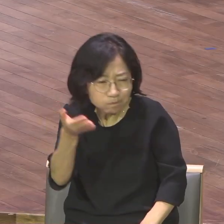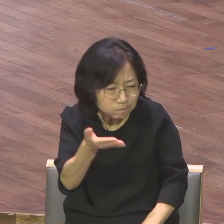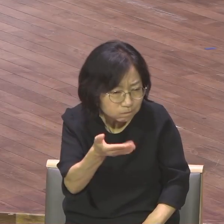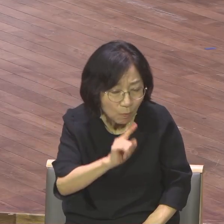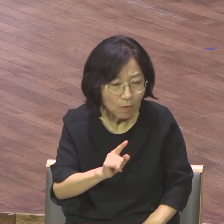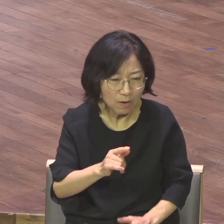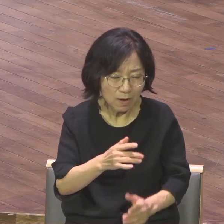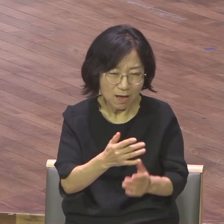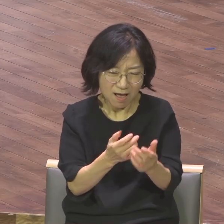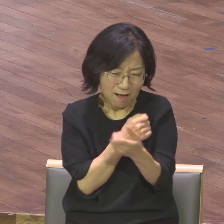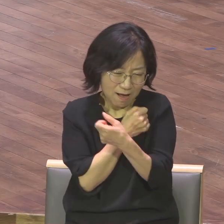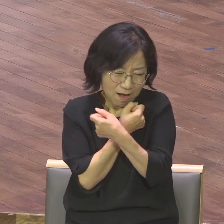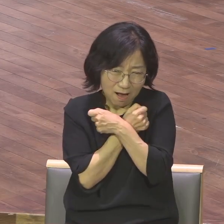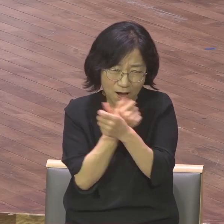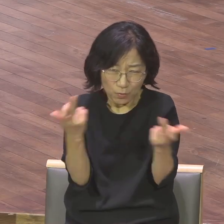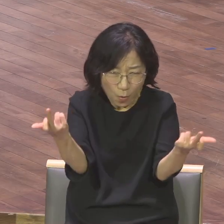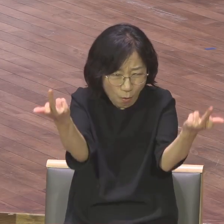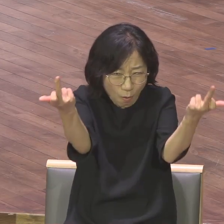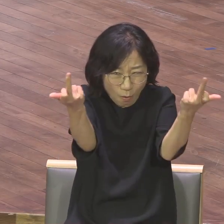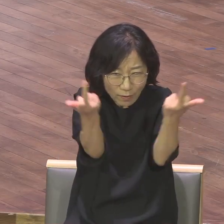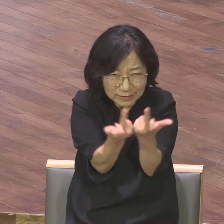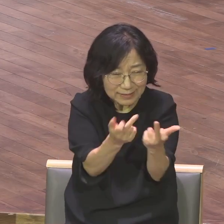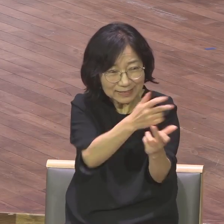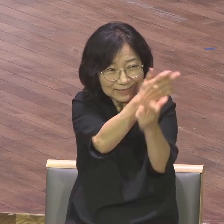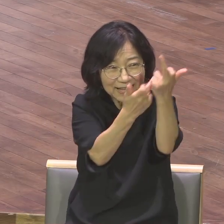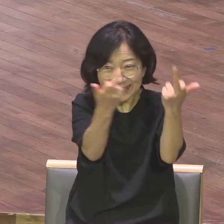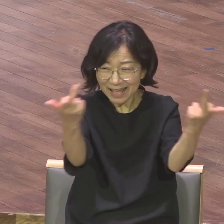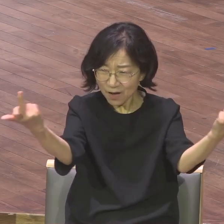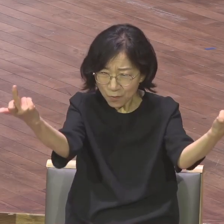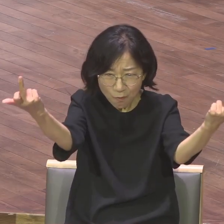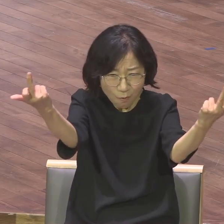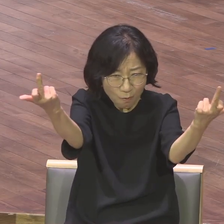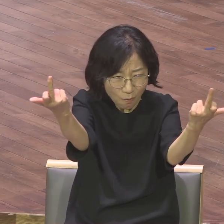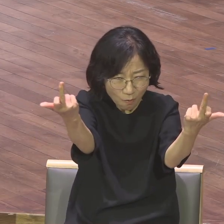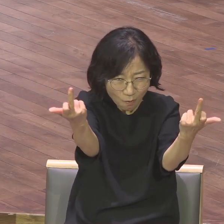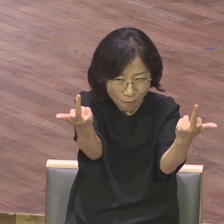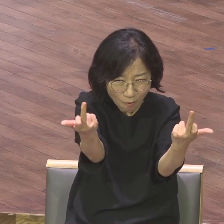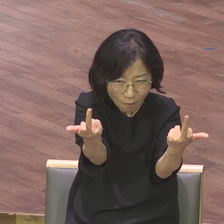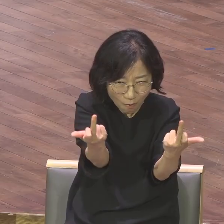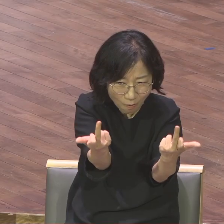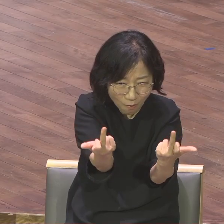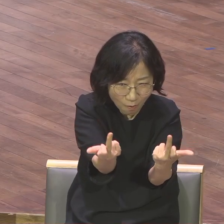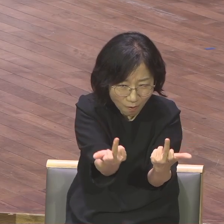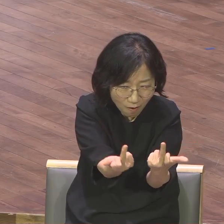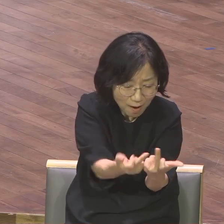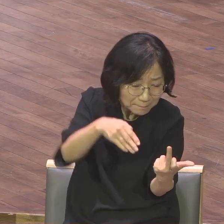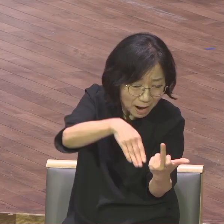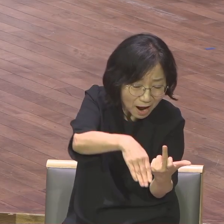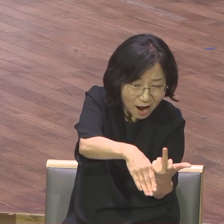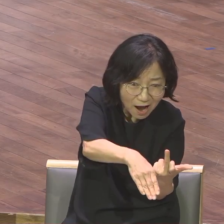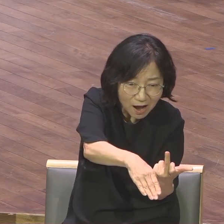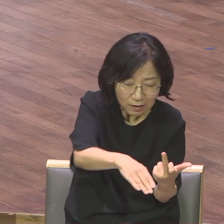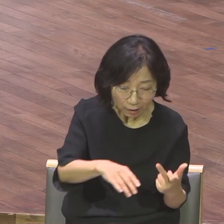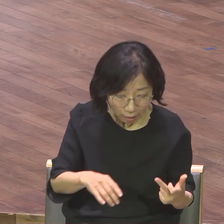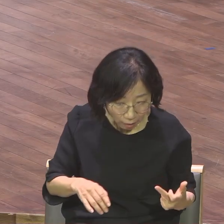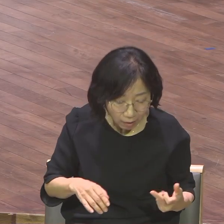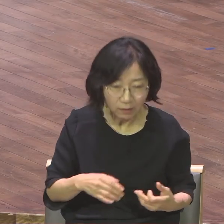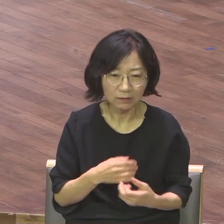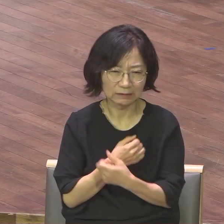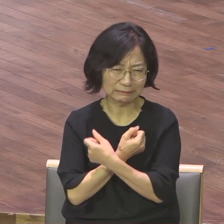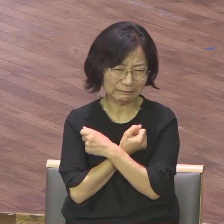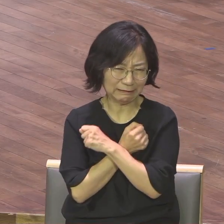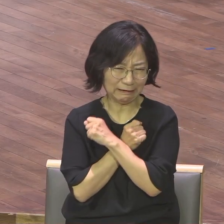데려갔어요. 골짜기는 뭐요? 산과 산 사이에 가장 낮은 곳이지요. 그곳은